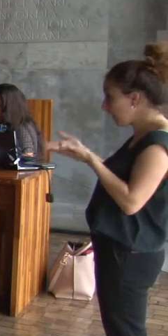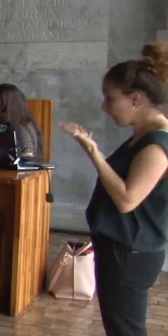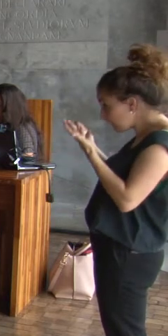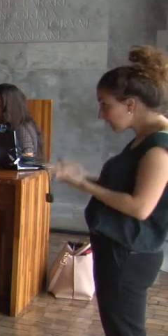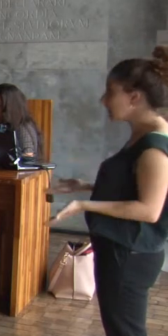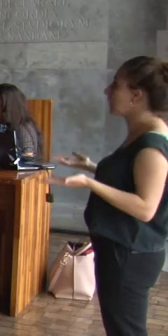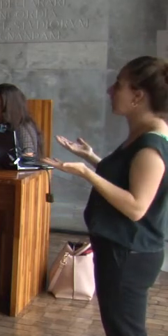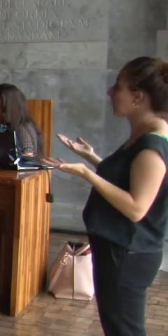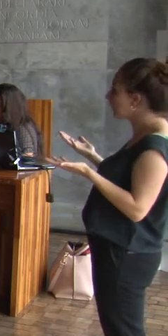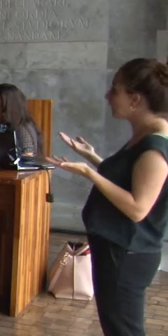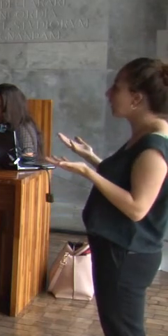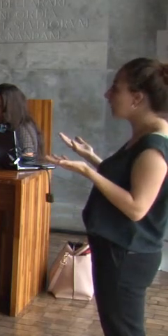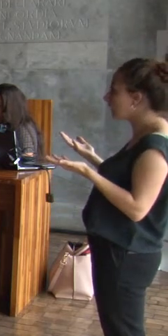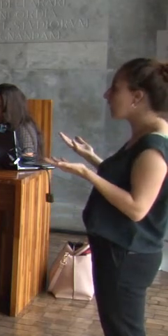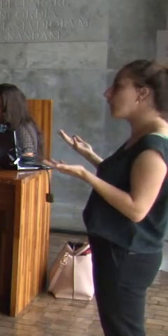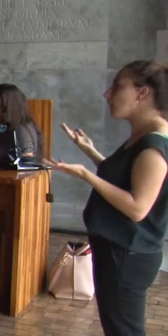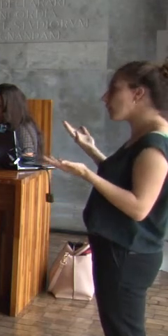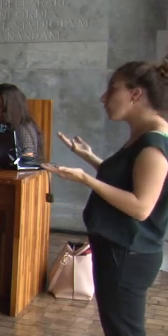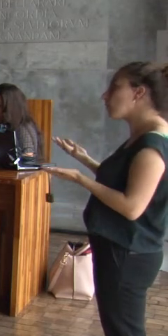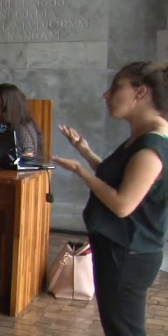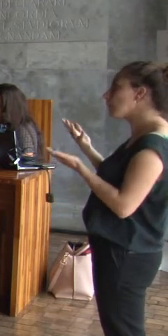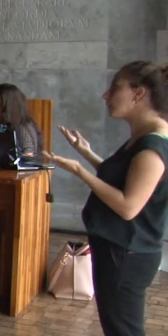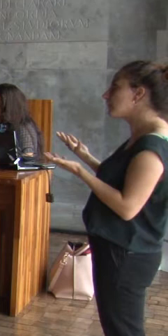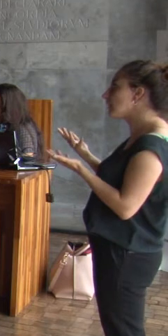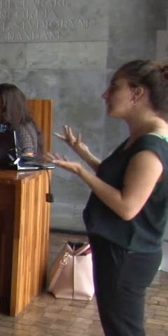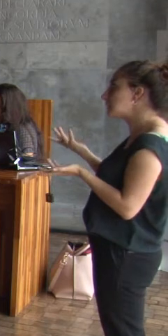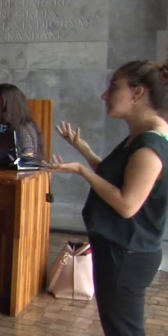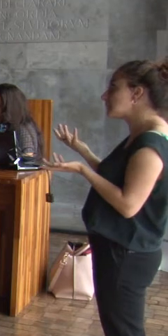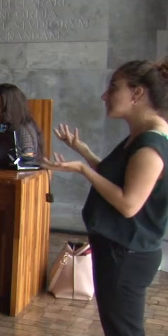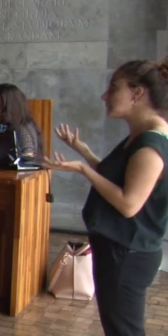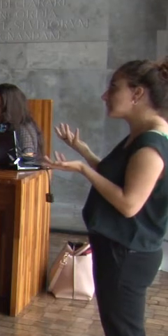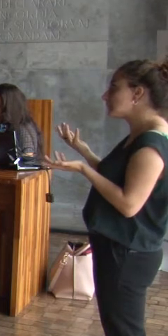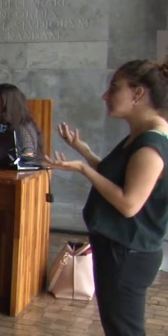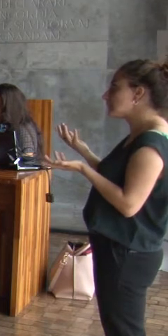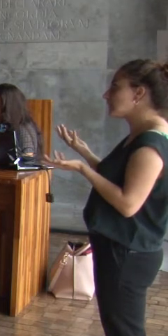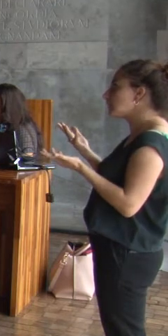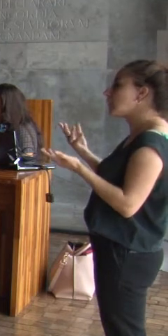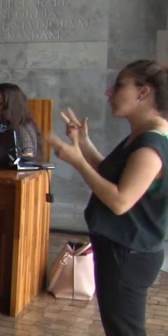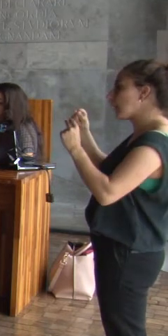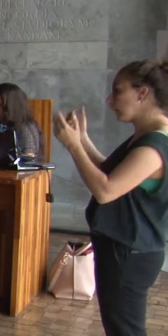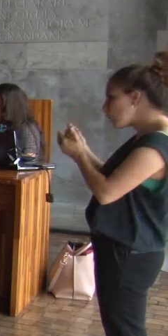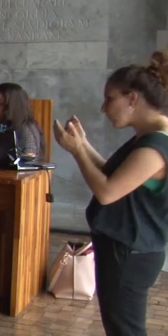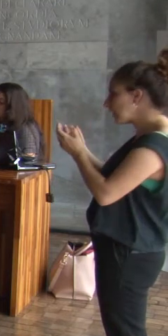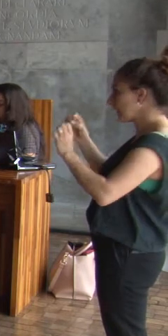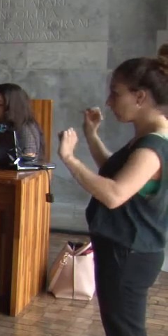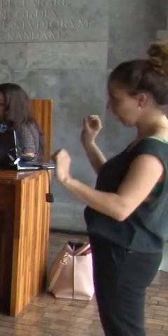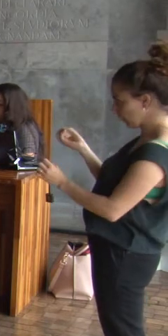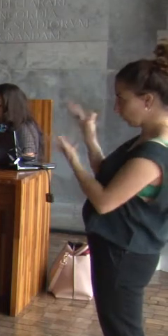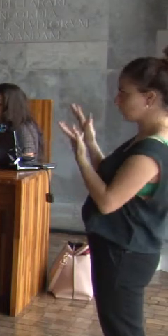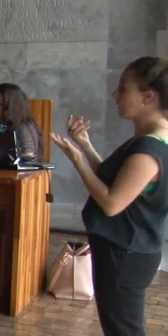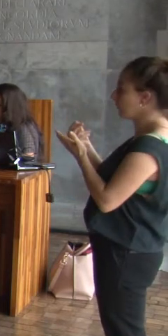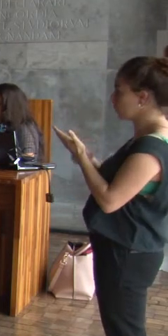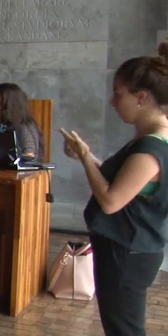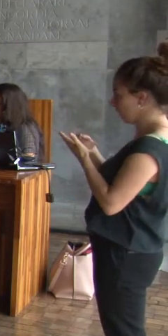è qualcosa, devo dire, se mi passate il termine, proprio di innovativo e rivoluzionario questo